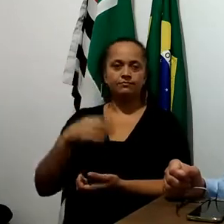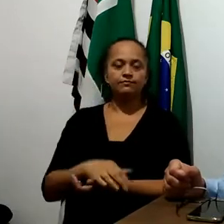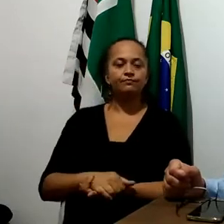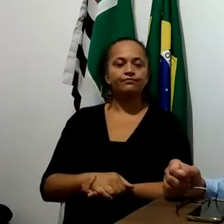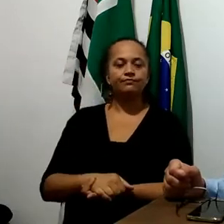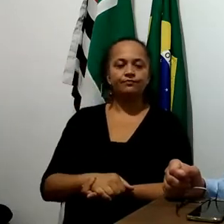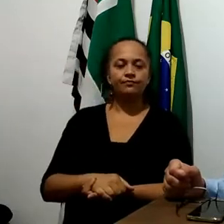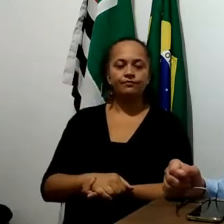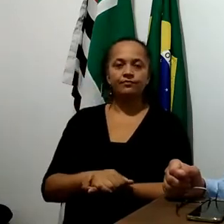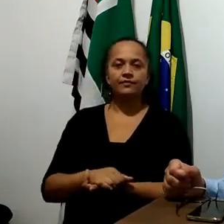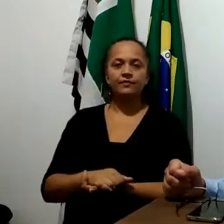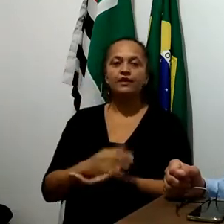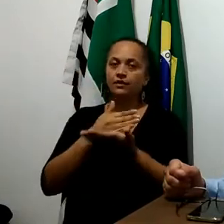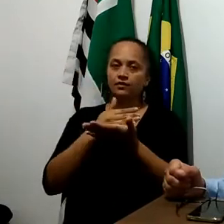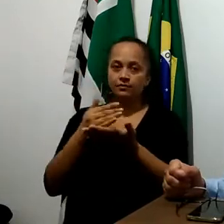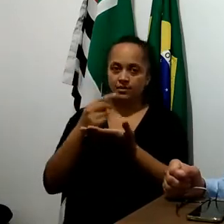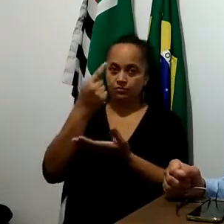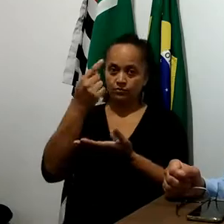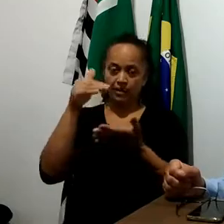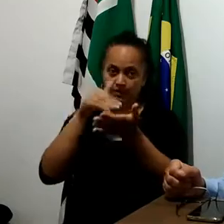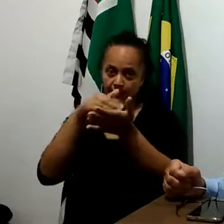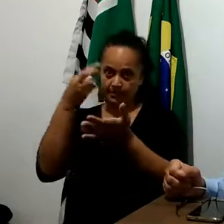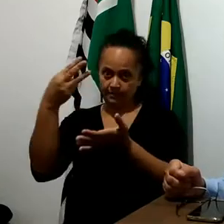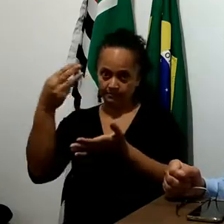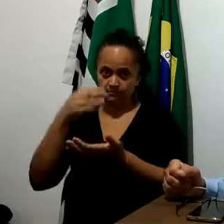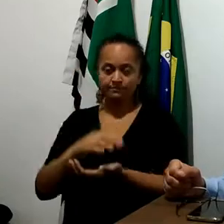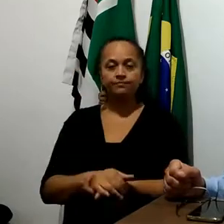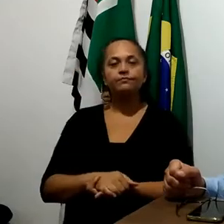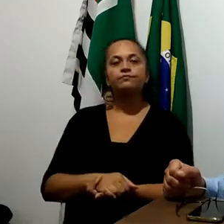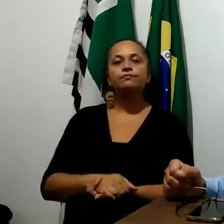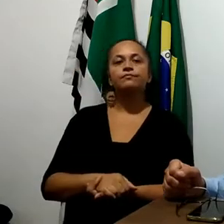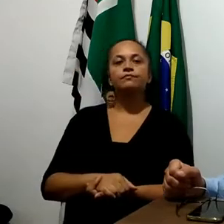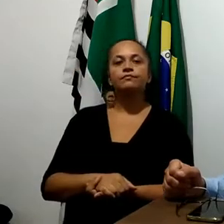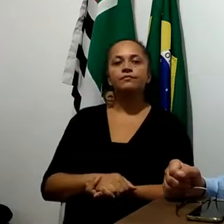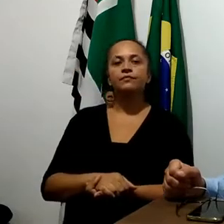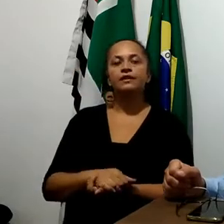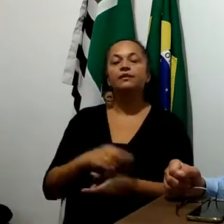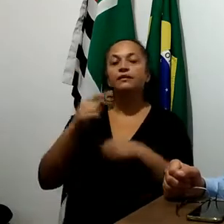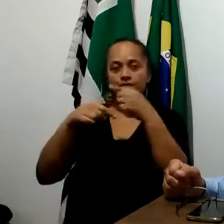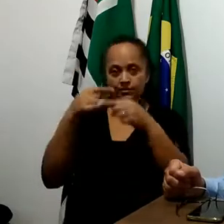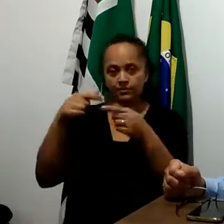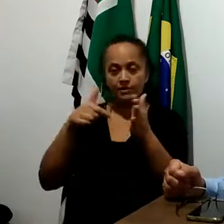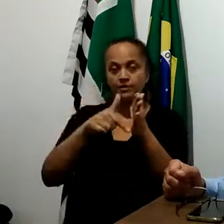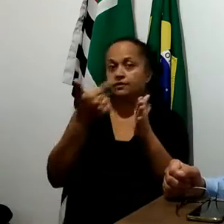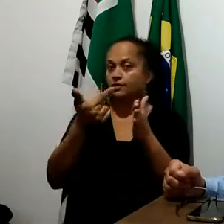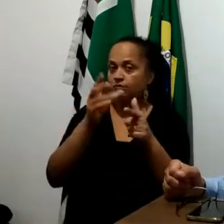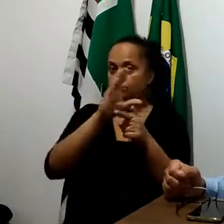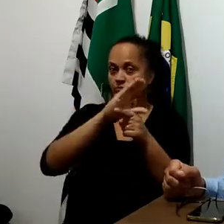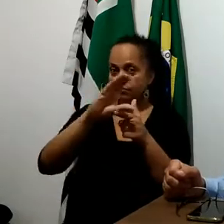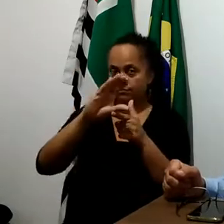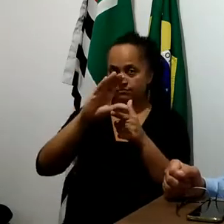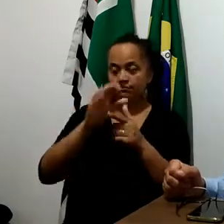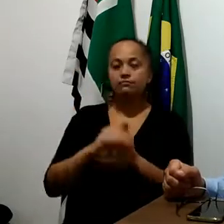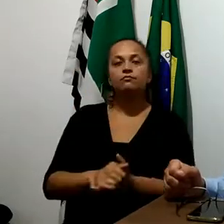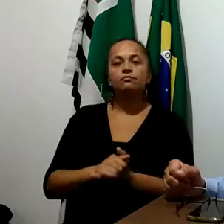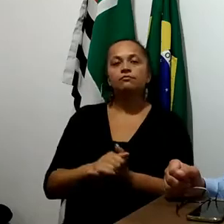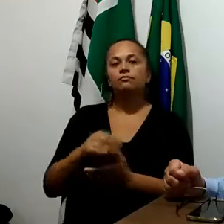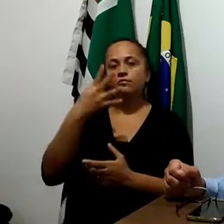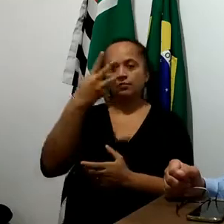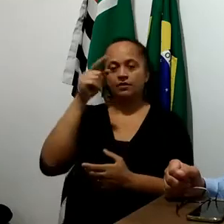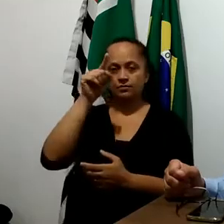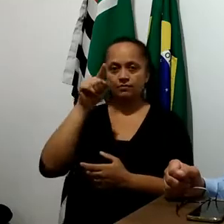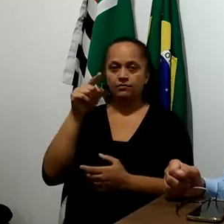primeiros 3 versículos desse capítulo. Depois nós vamos ler 2 aos Coríntios, capítulo 4, o versículo